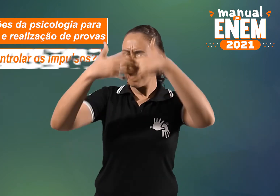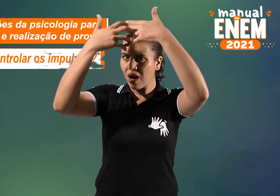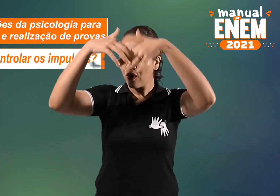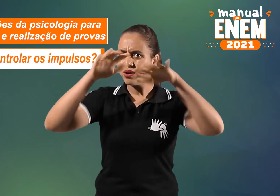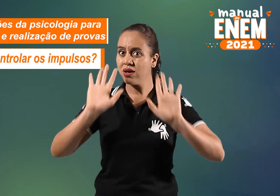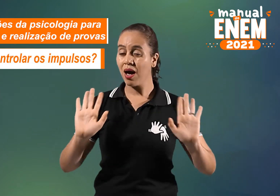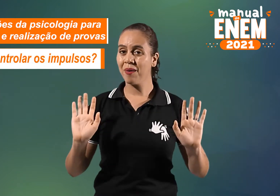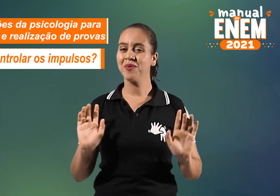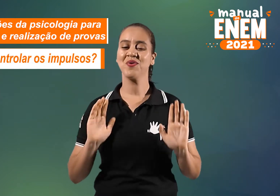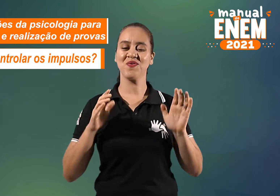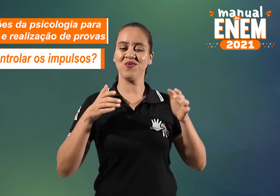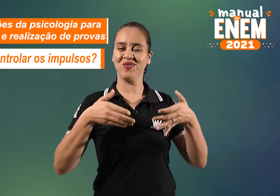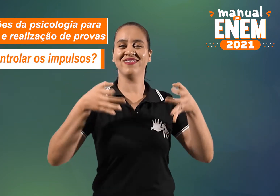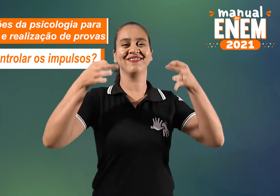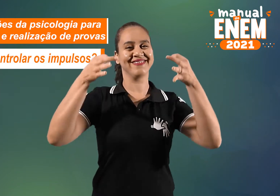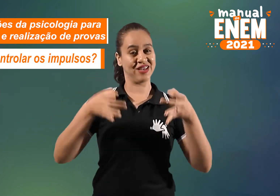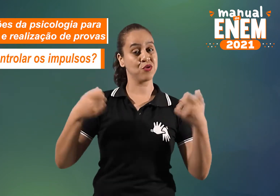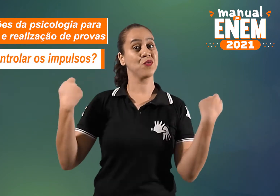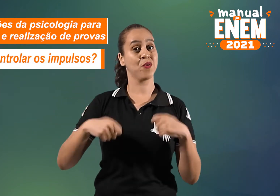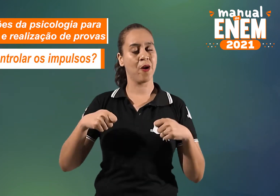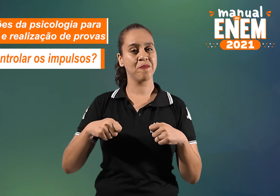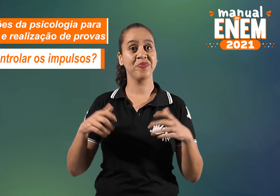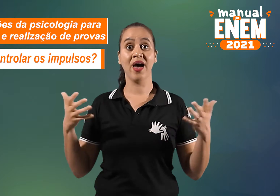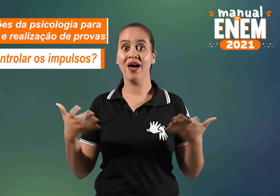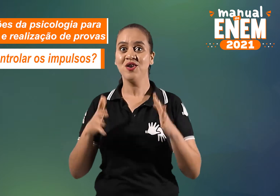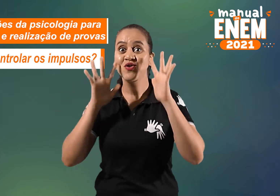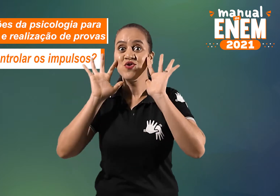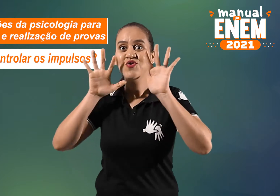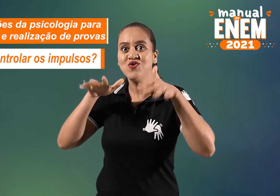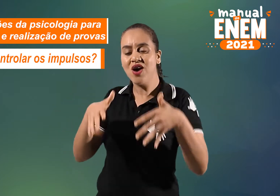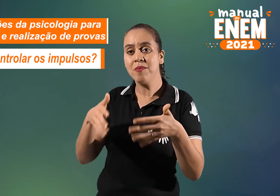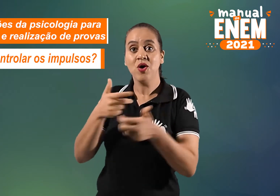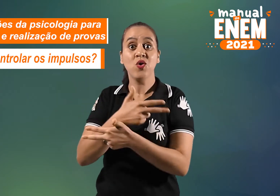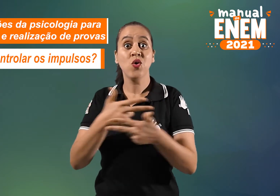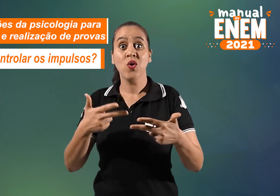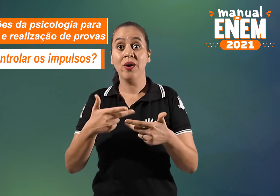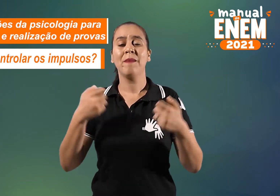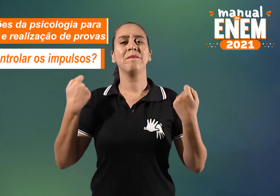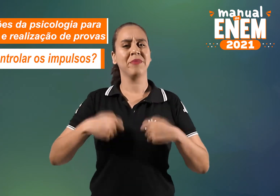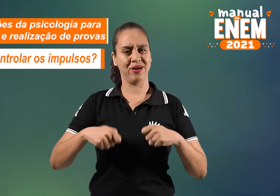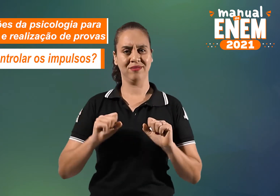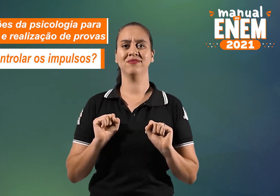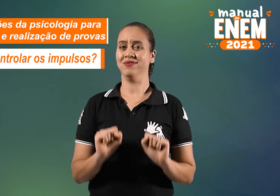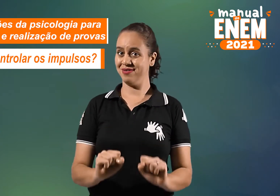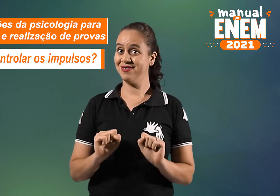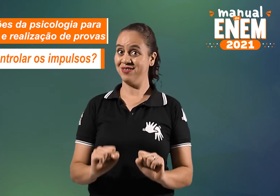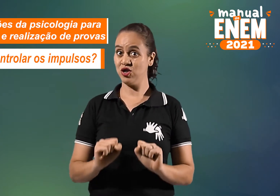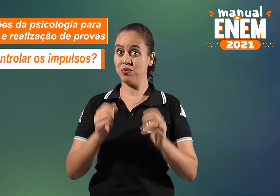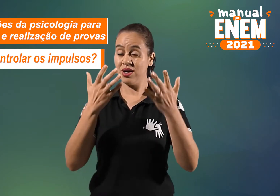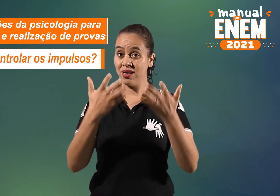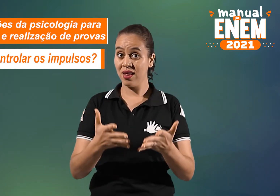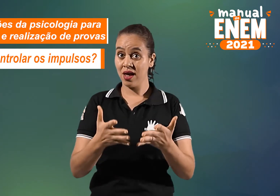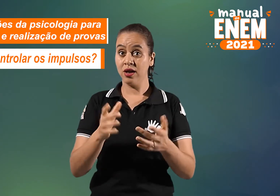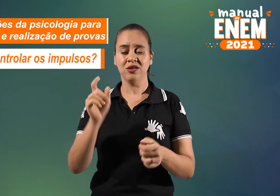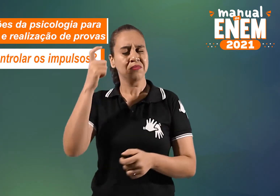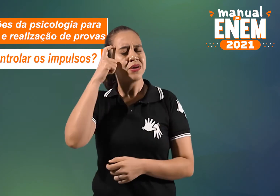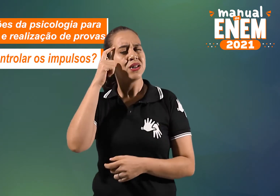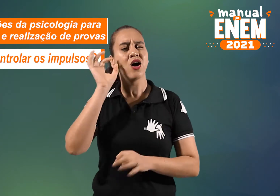como controlar esses estímulos? Desvie sua atenção de estímulos irrelevantes quantas vezes possíveis, exercitando, por